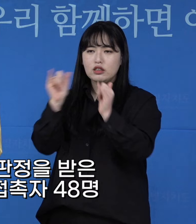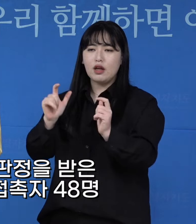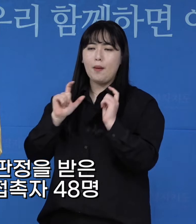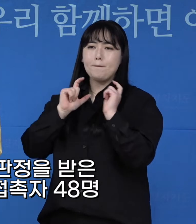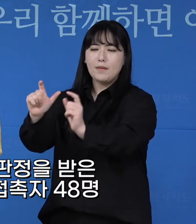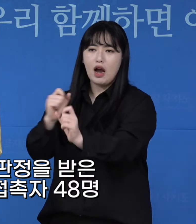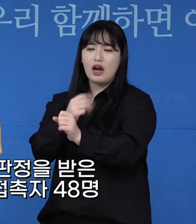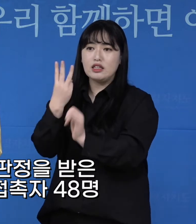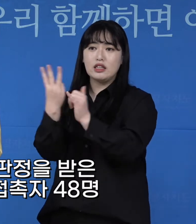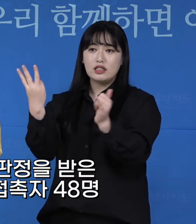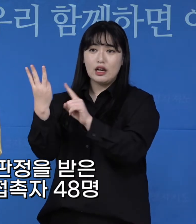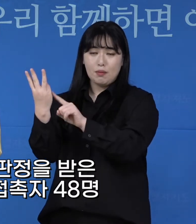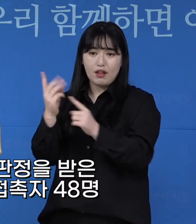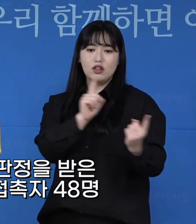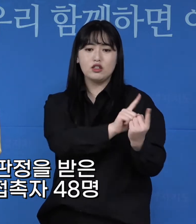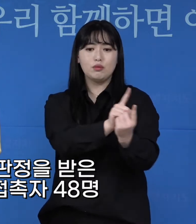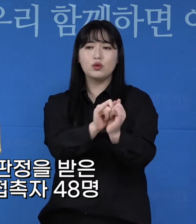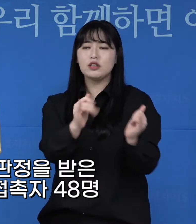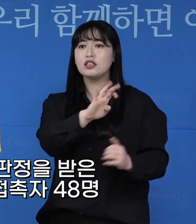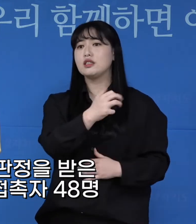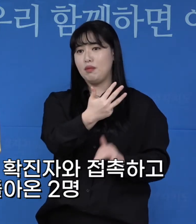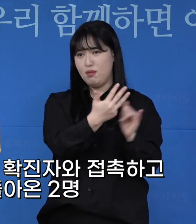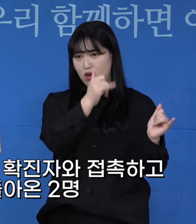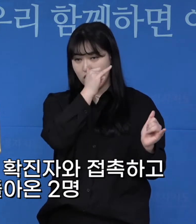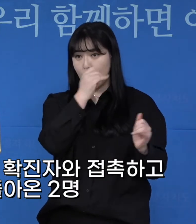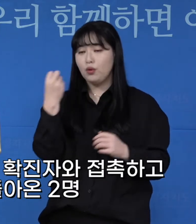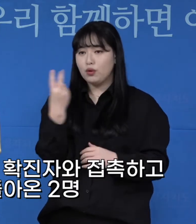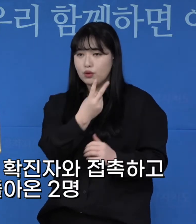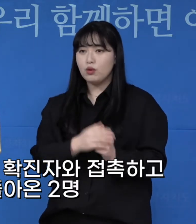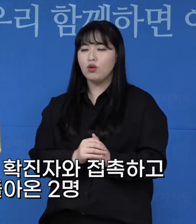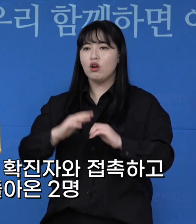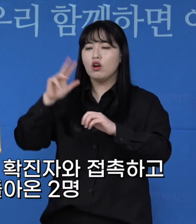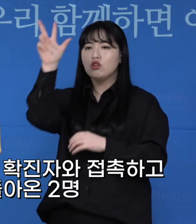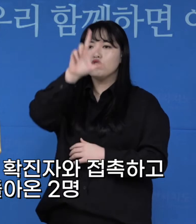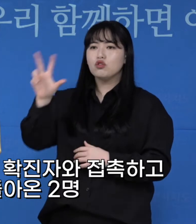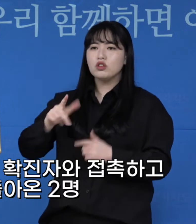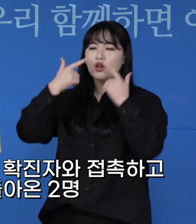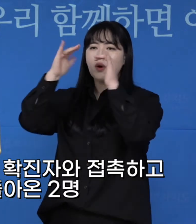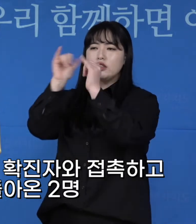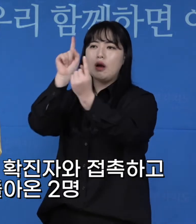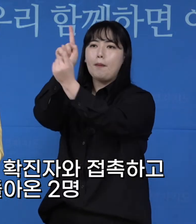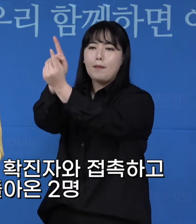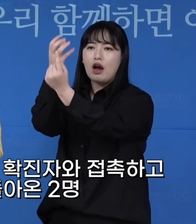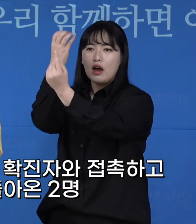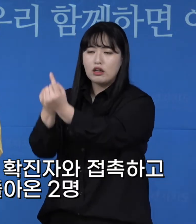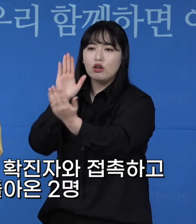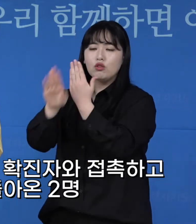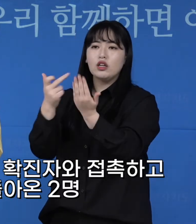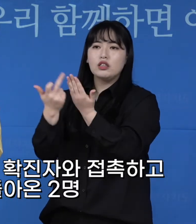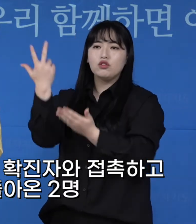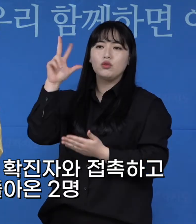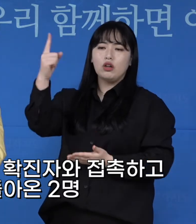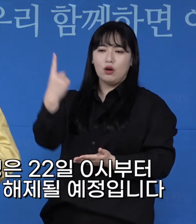받은 3사람의 접촉자 48명, 그리고 육지부에서 확진자와 접촉하고 제주에